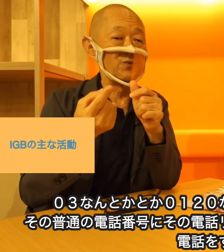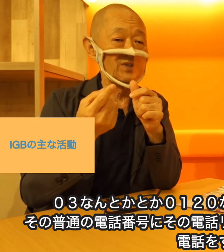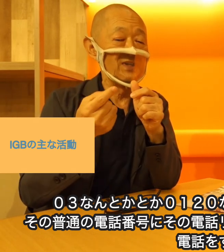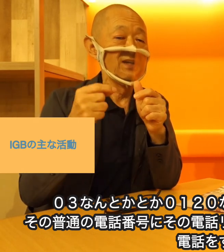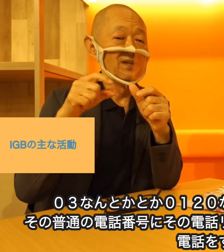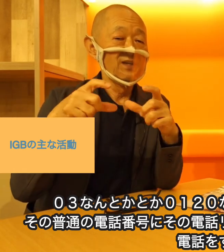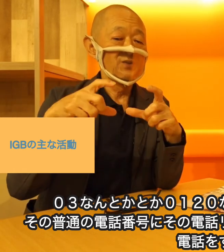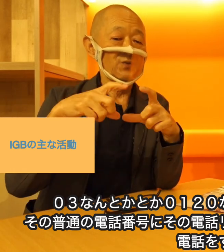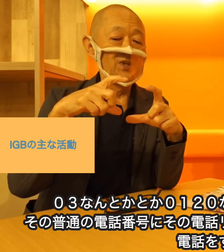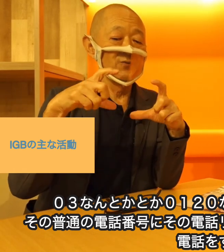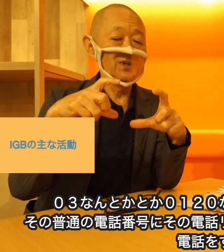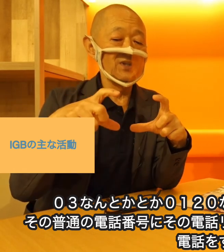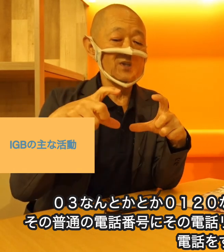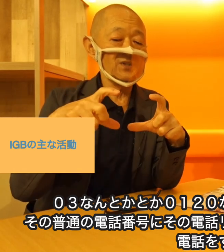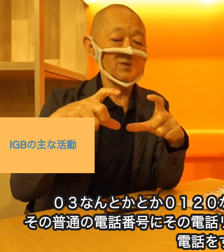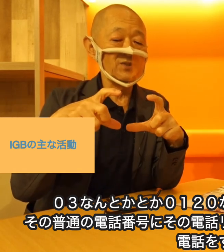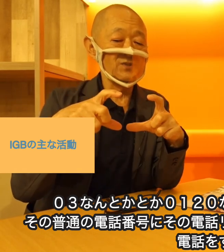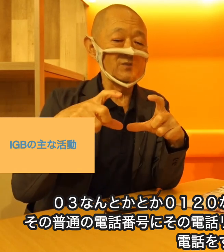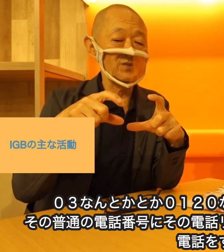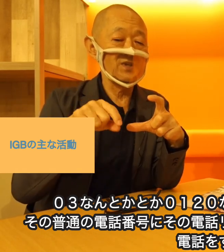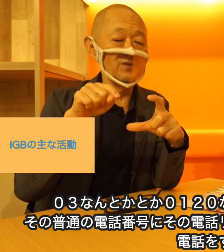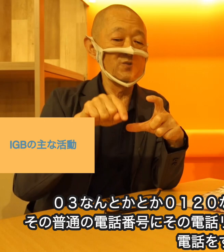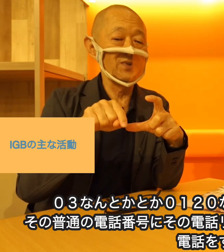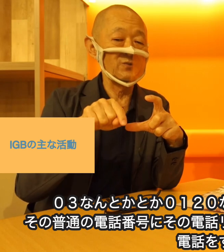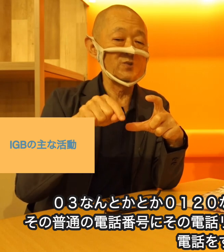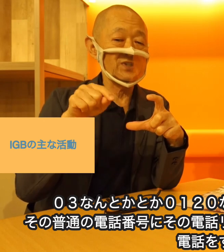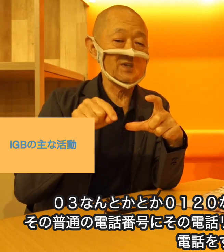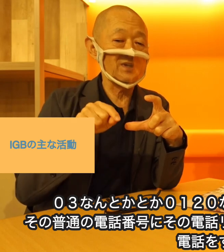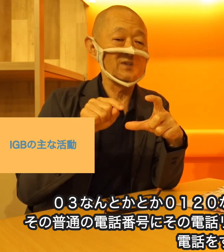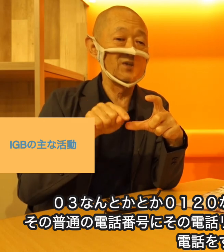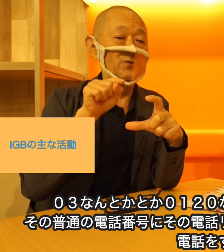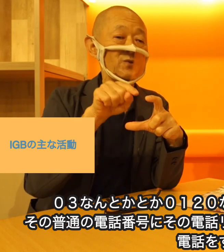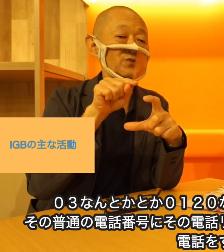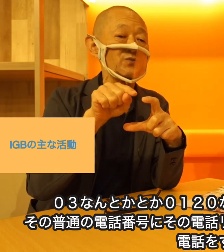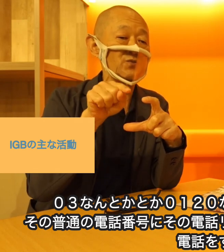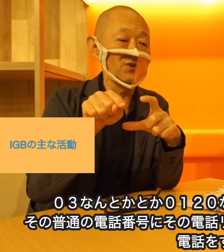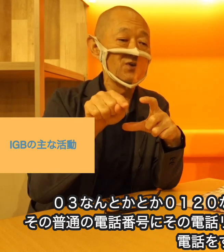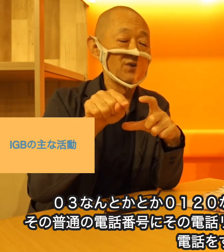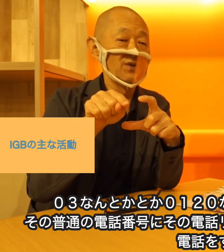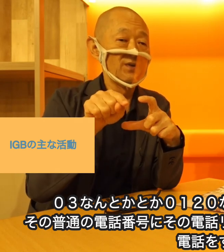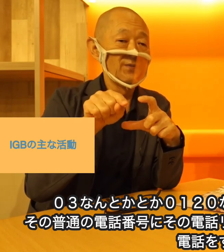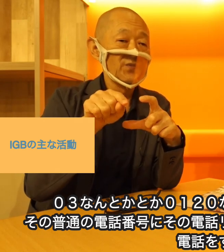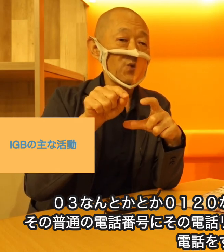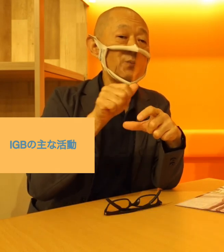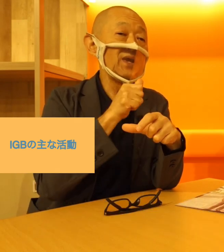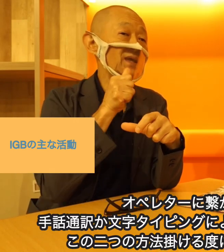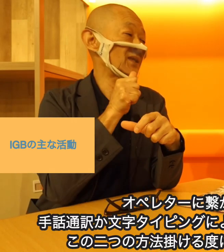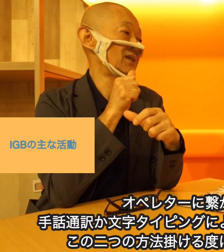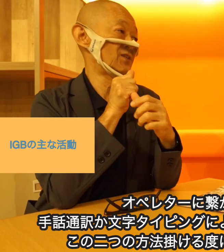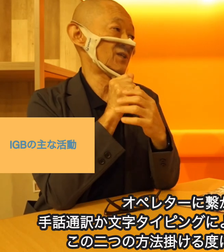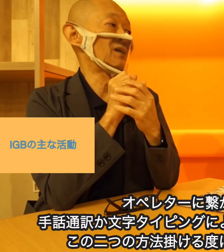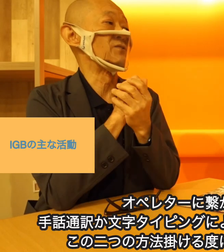にその電話リレーサービスの専用窓口から電話をするとオペレーターにつながるんです